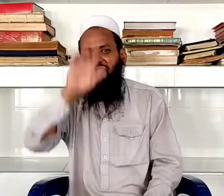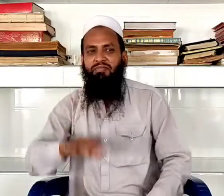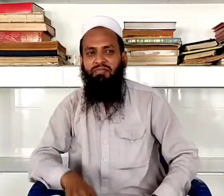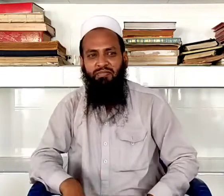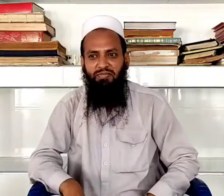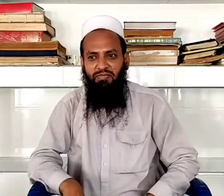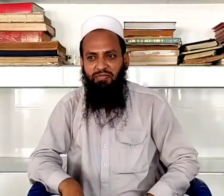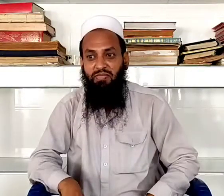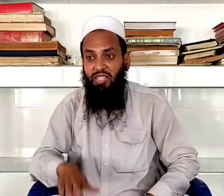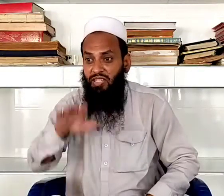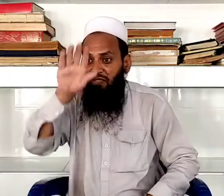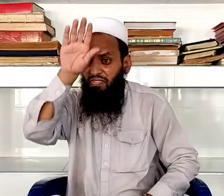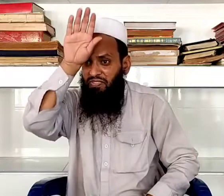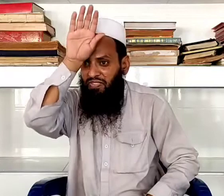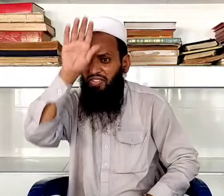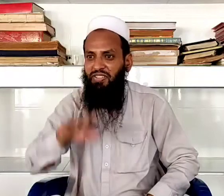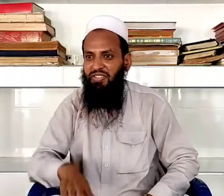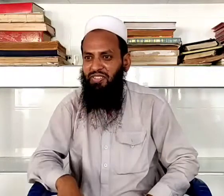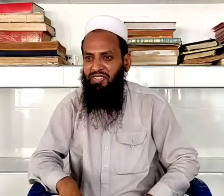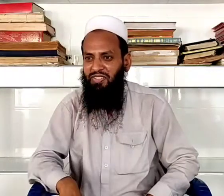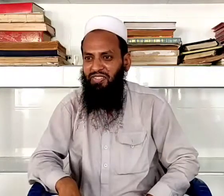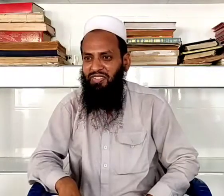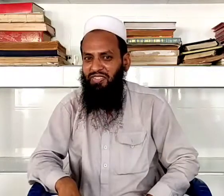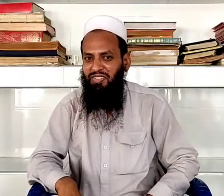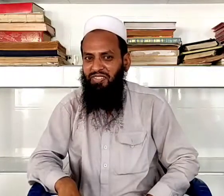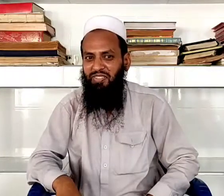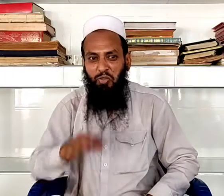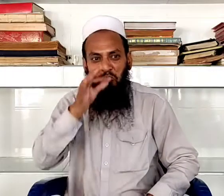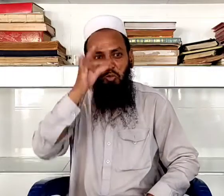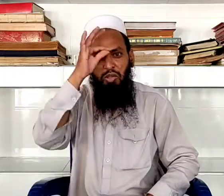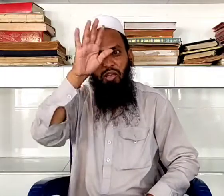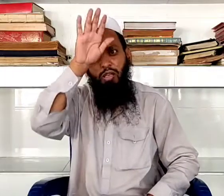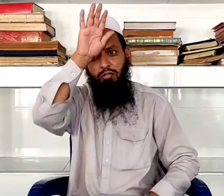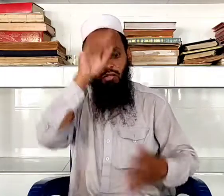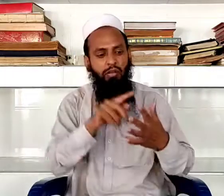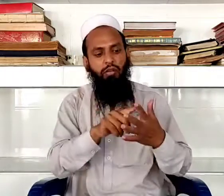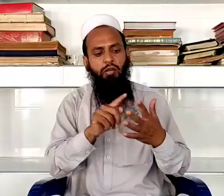उनकी प्यारी बेटी सैयदा ज़ैनब रजी अल्लाह तआला अन्हा